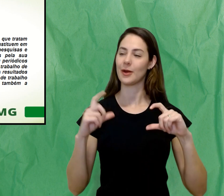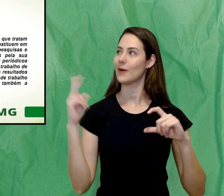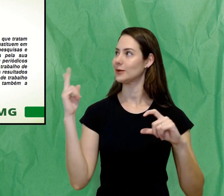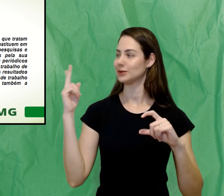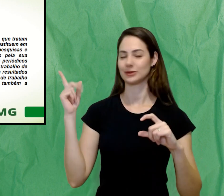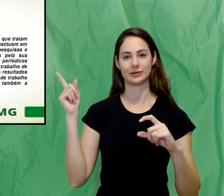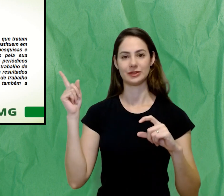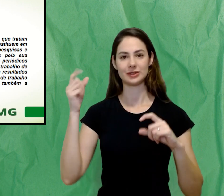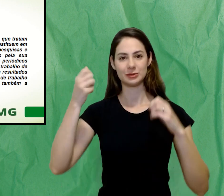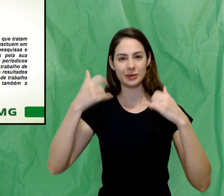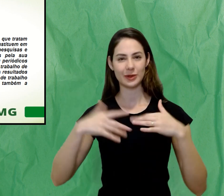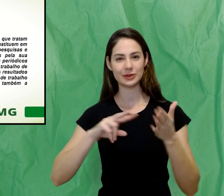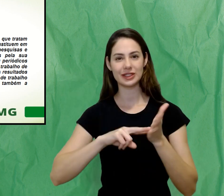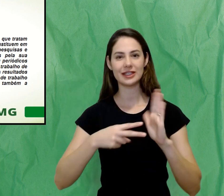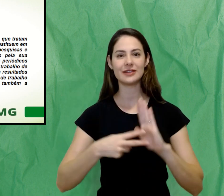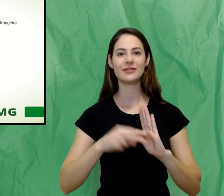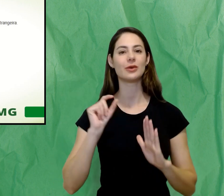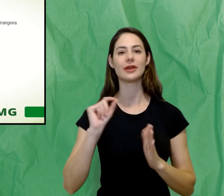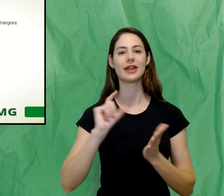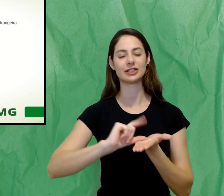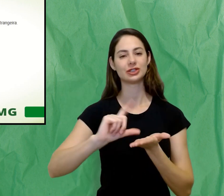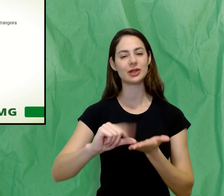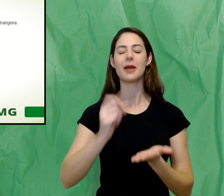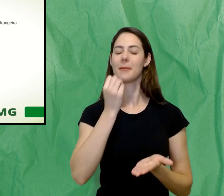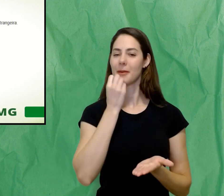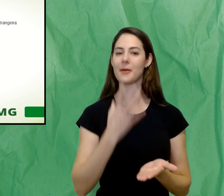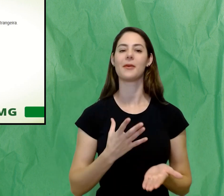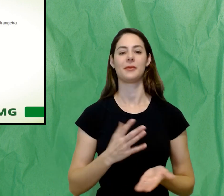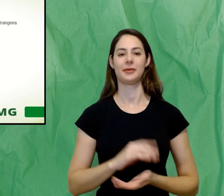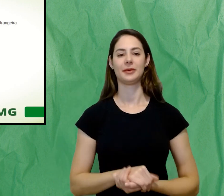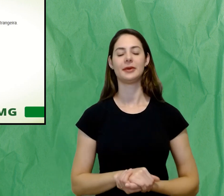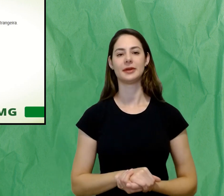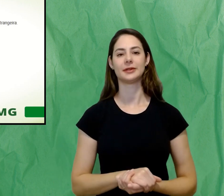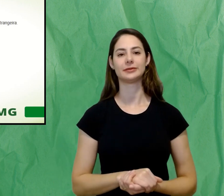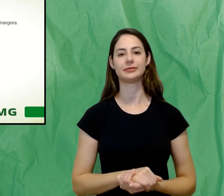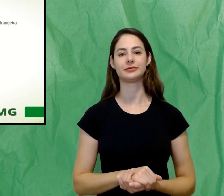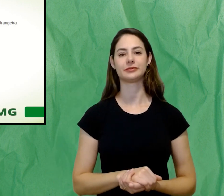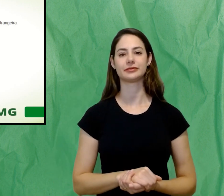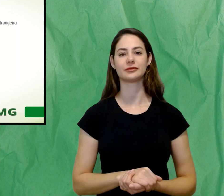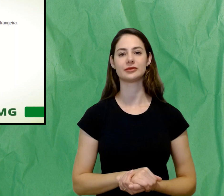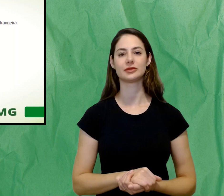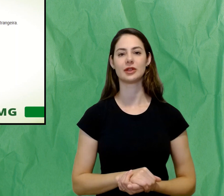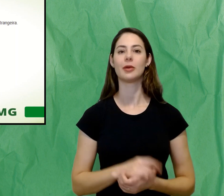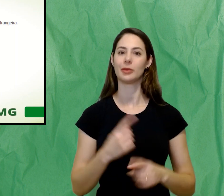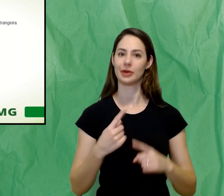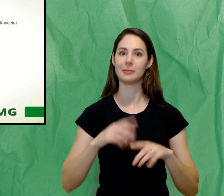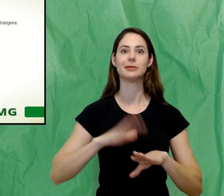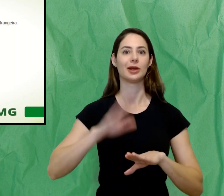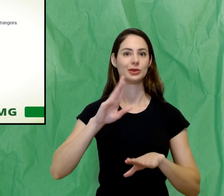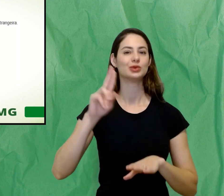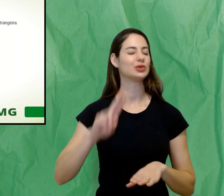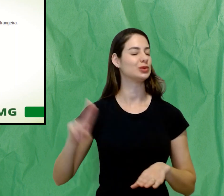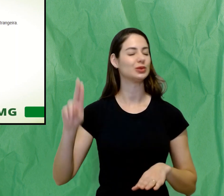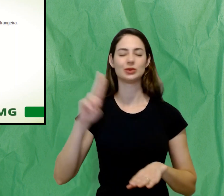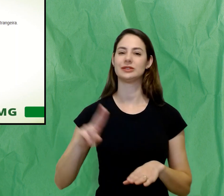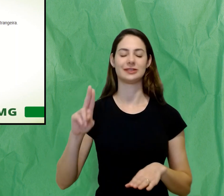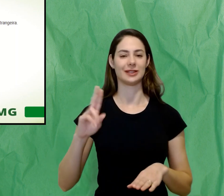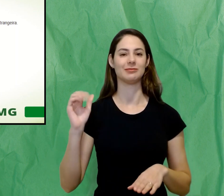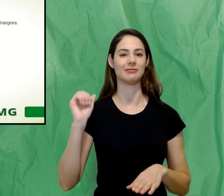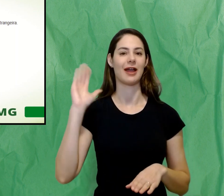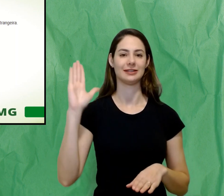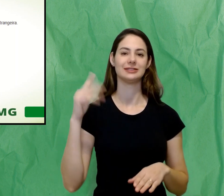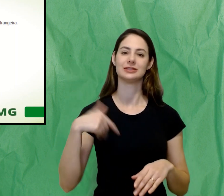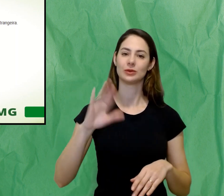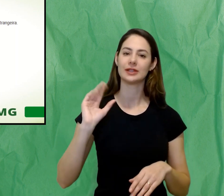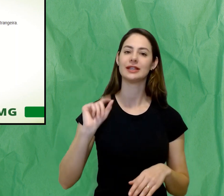nessa definição de artigo científico, né? Pois esse gênero é bastante utilizado hoje em dia,